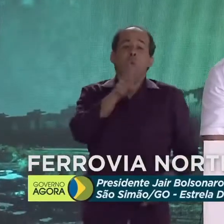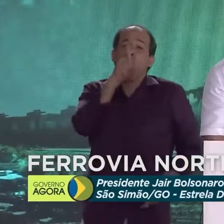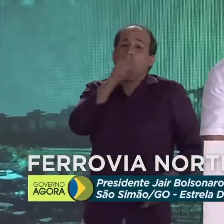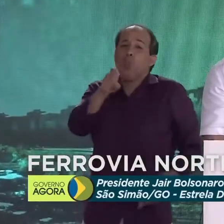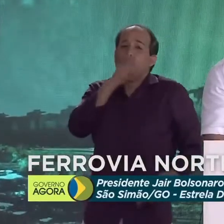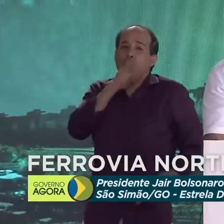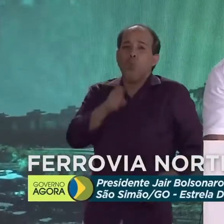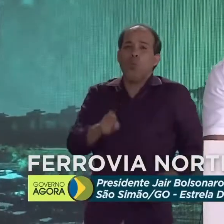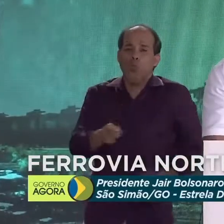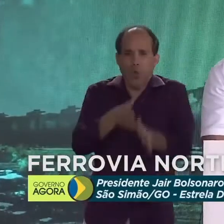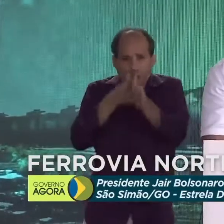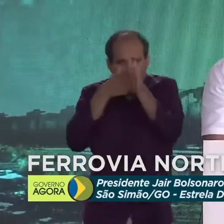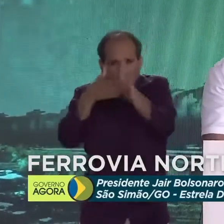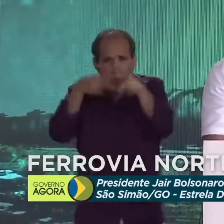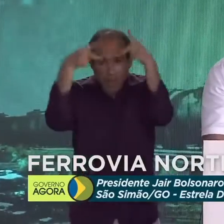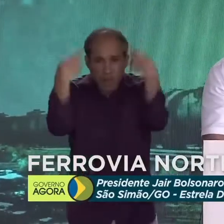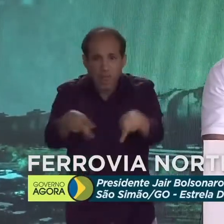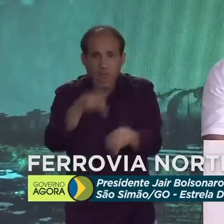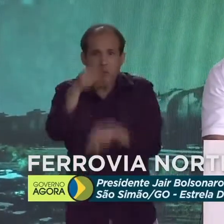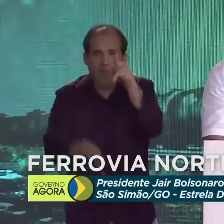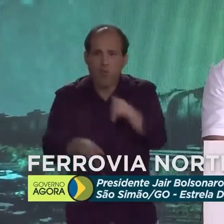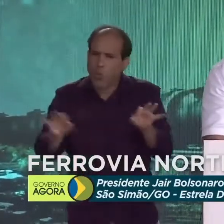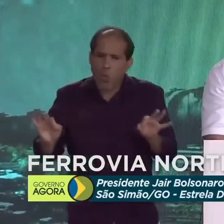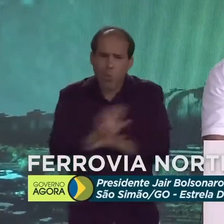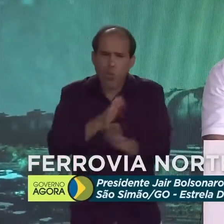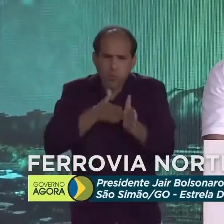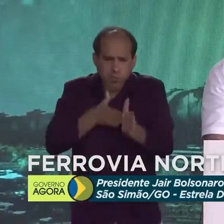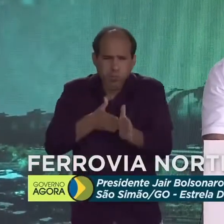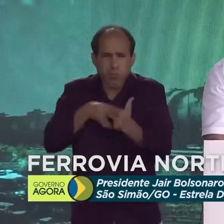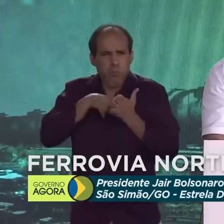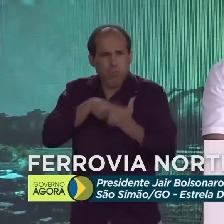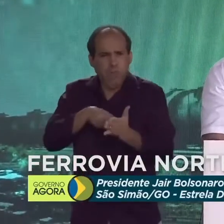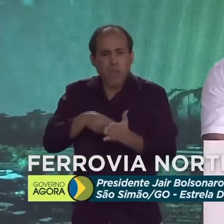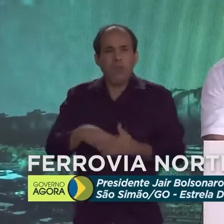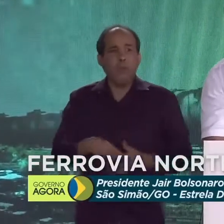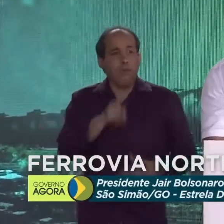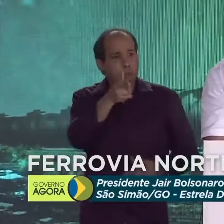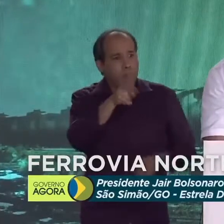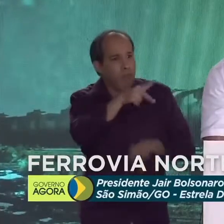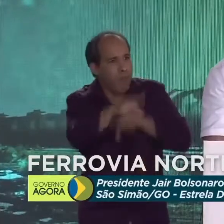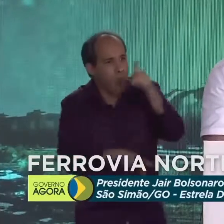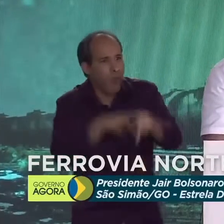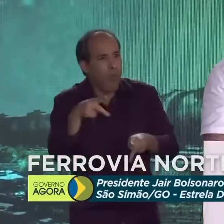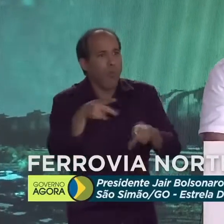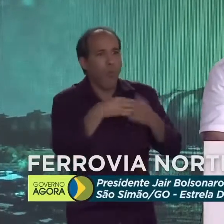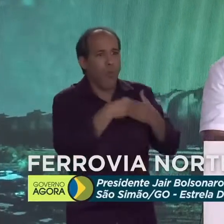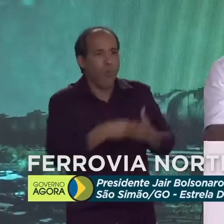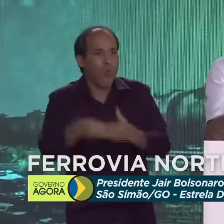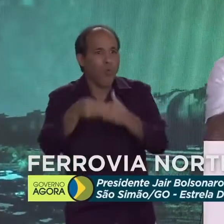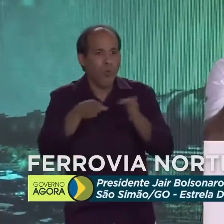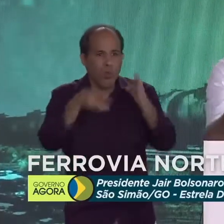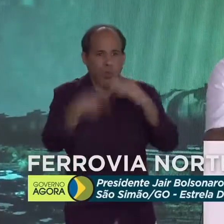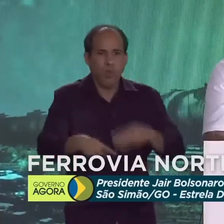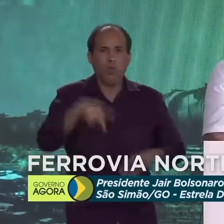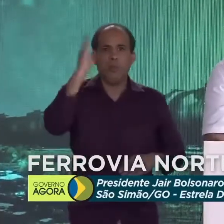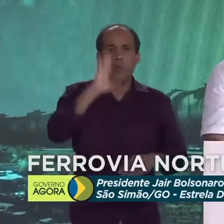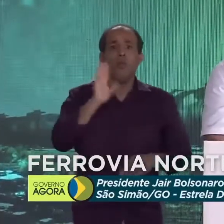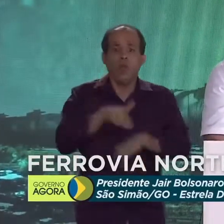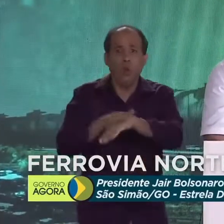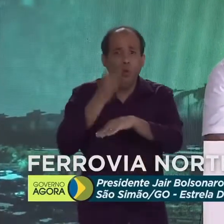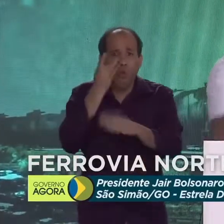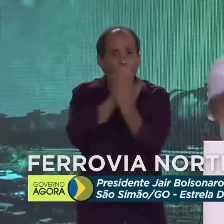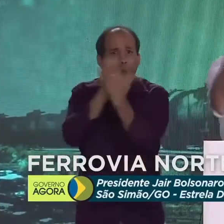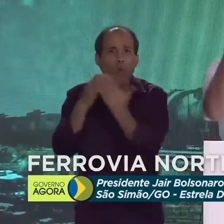jurei lealdade absoluta. É esse povo que tem que conduzir o destino do Brasil. E eu converso com